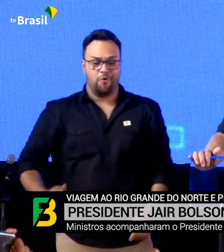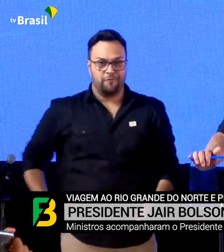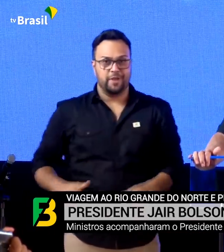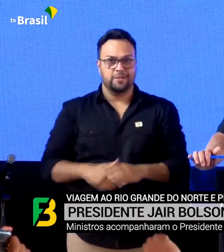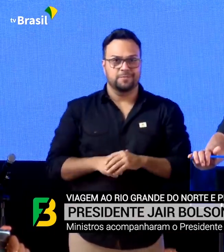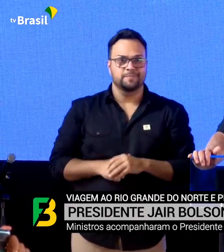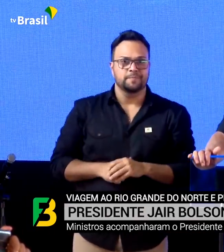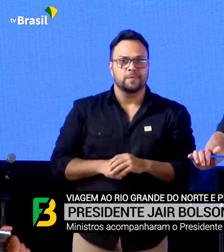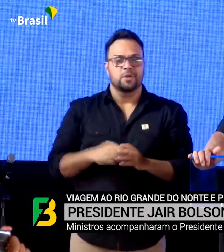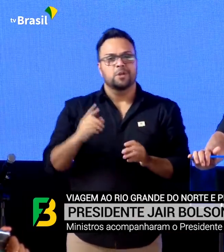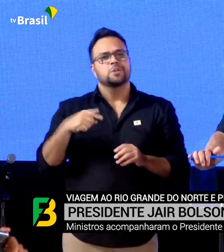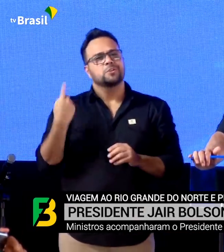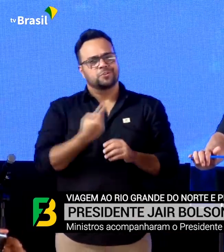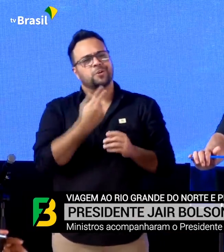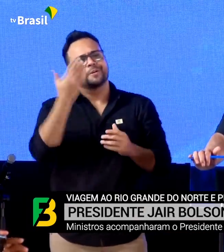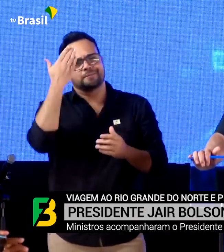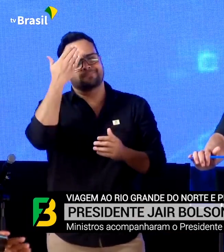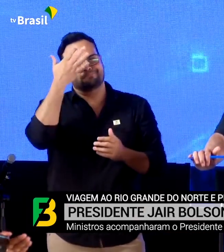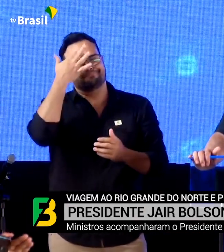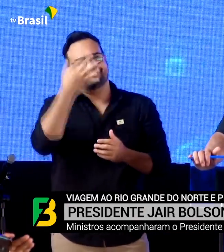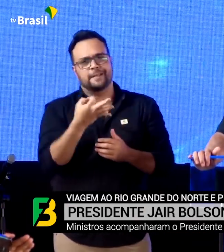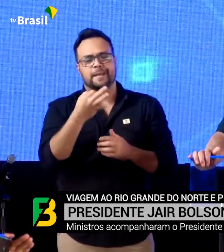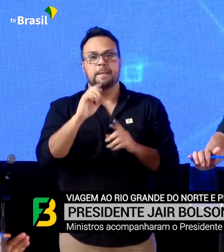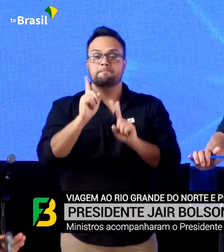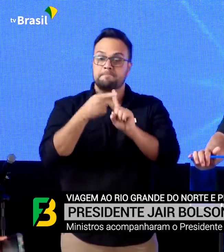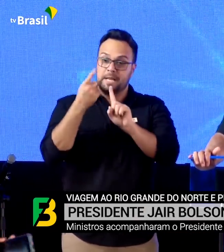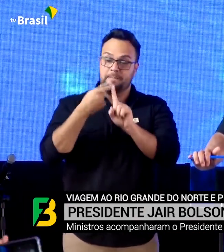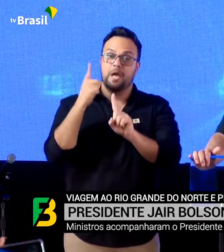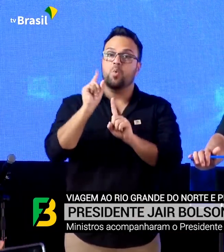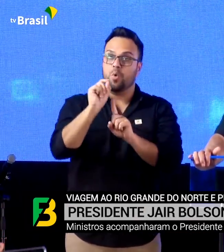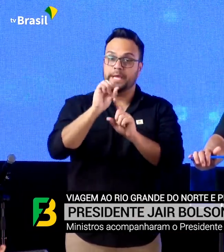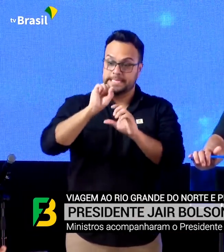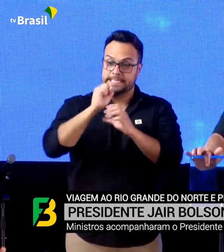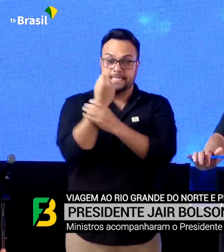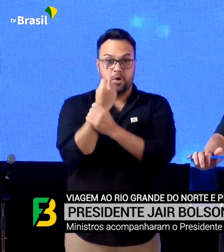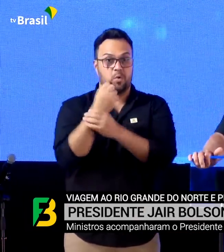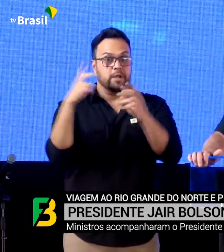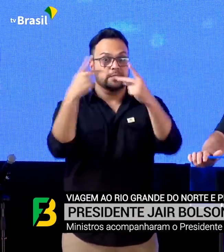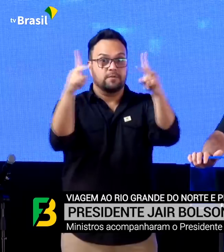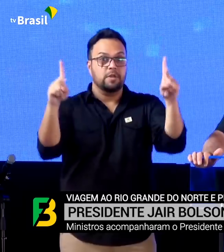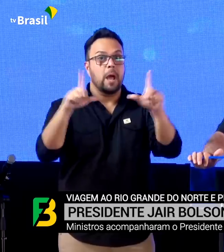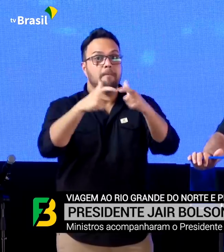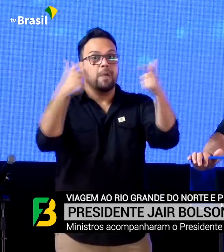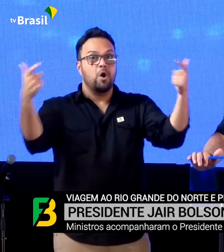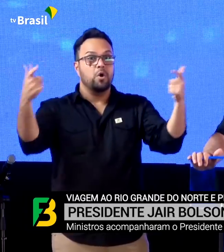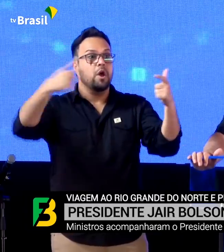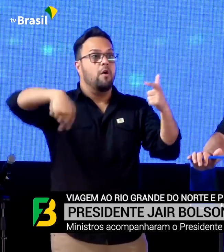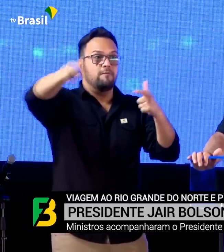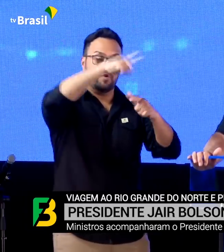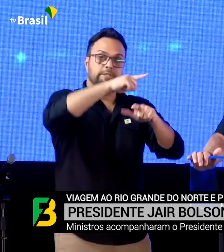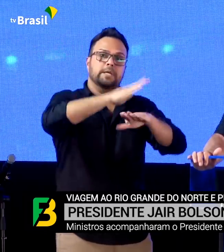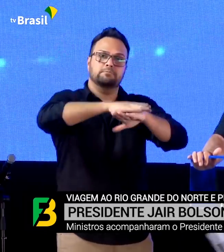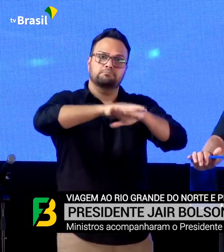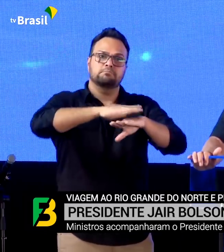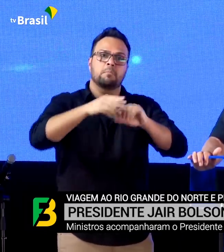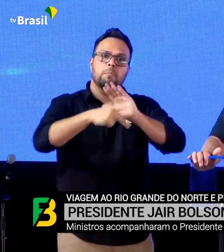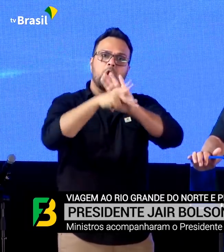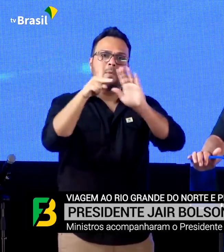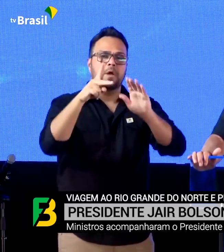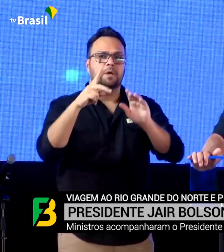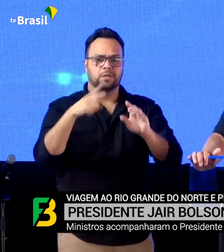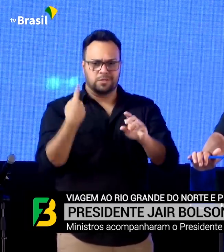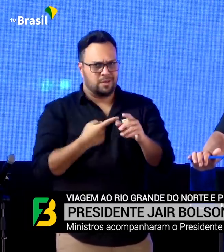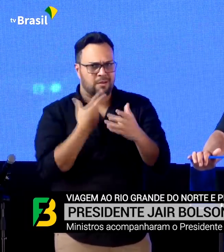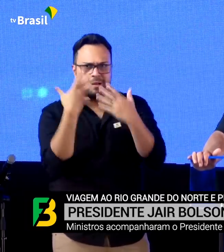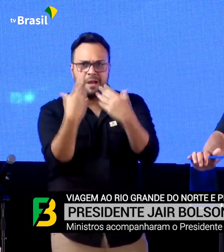Nós entendemos que, em primeiro lugar, a segurança de vocês parte de vocês mesmo. Não podemos admitir